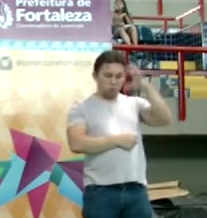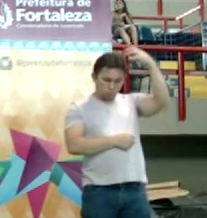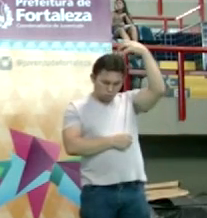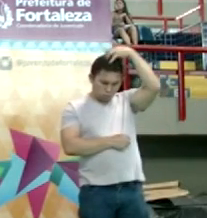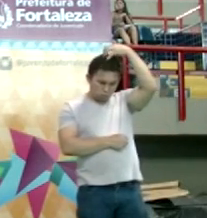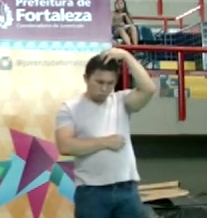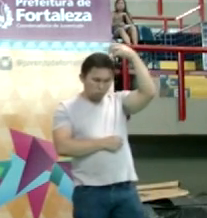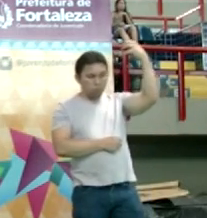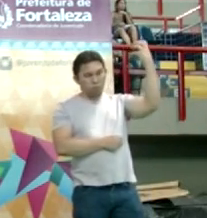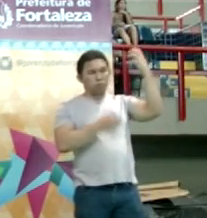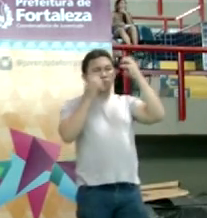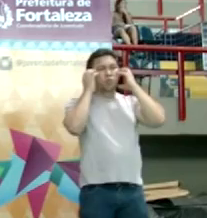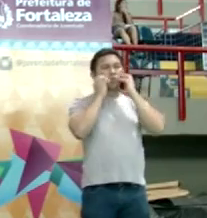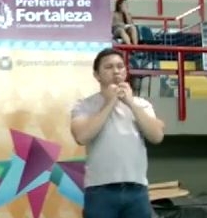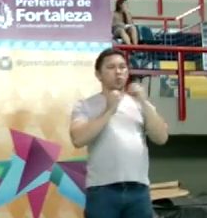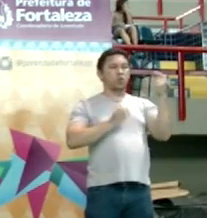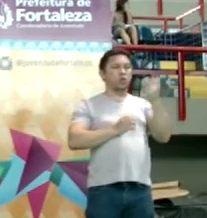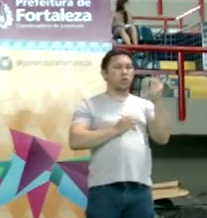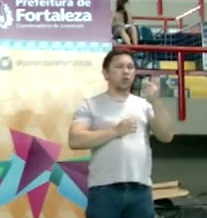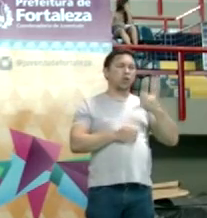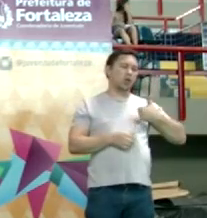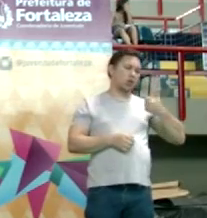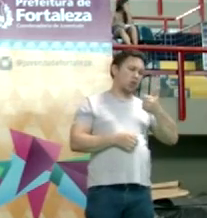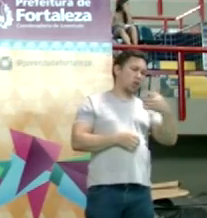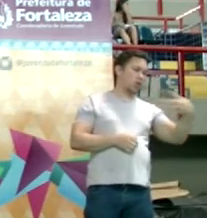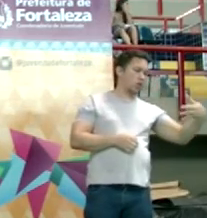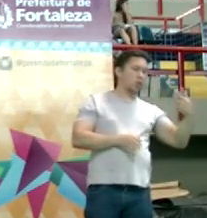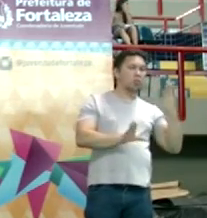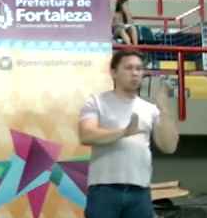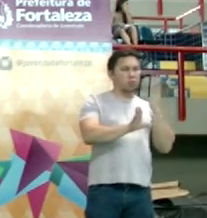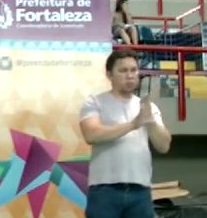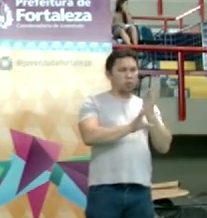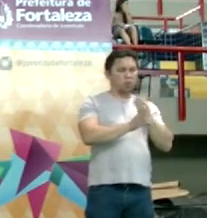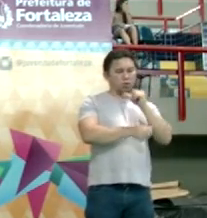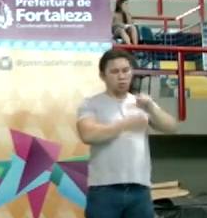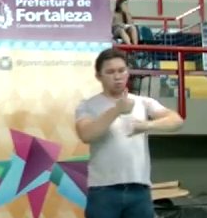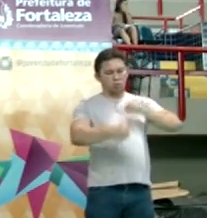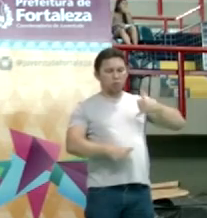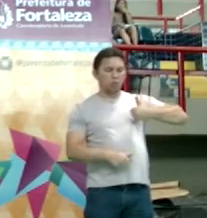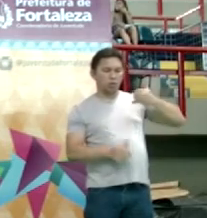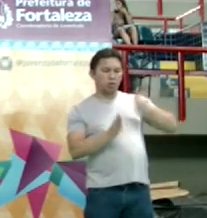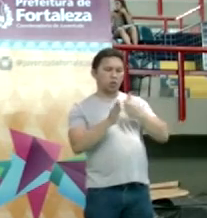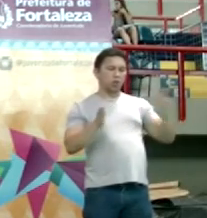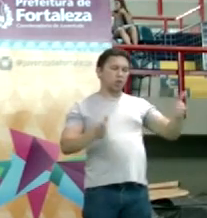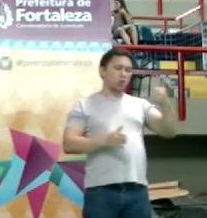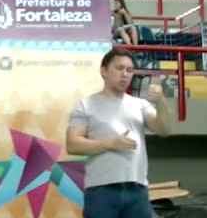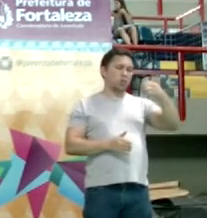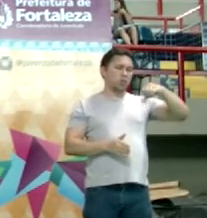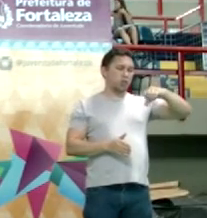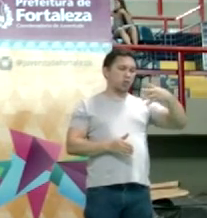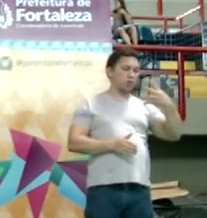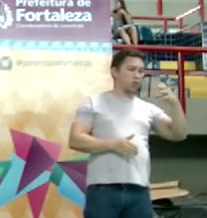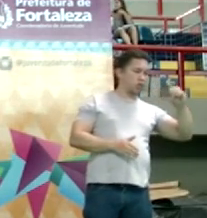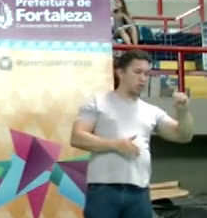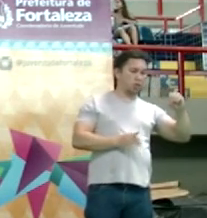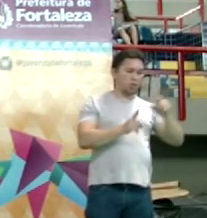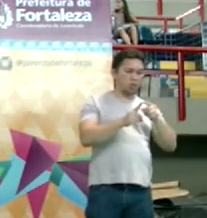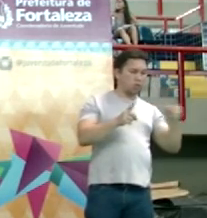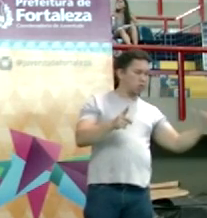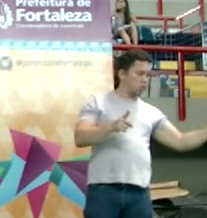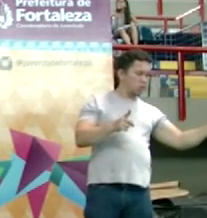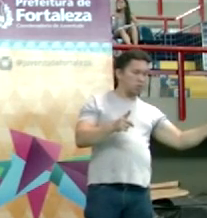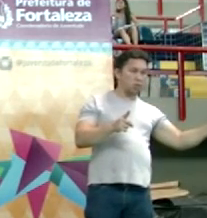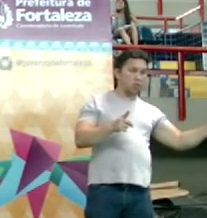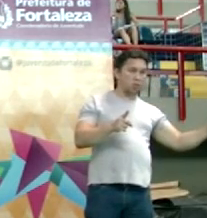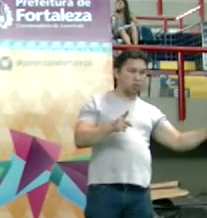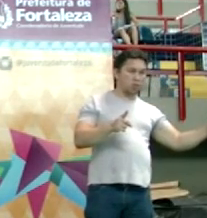trono, ele ainda tinha 14 anos de idade, com o golpe da maioridade em 1840. O segundo reinado, ele vai até